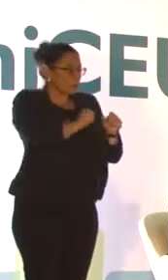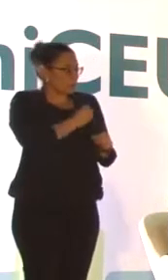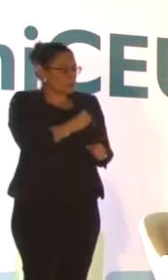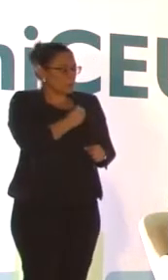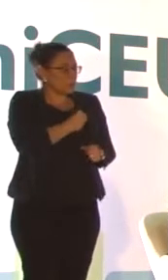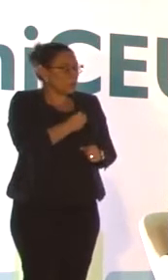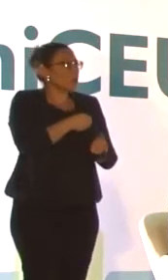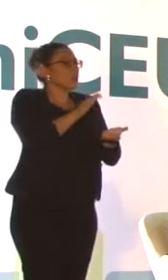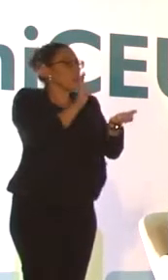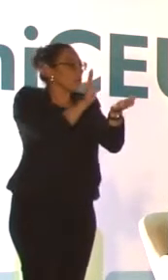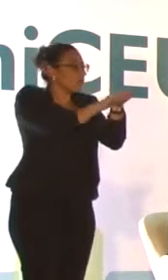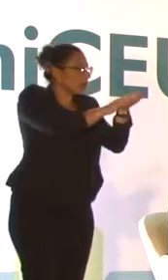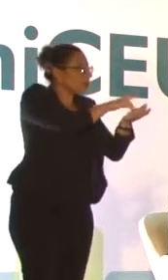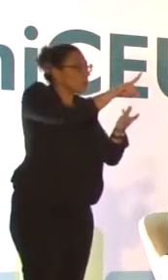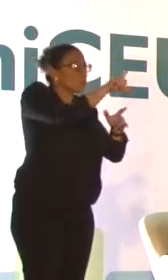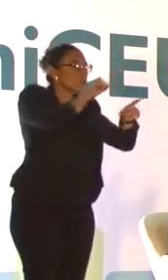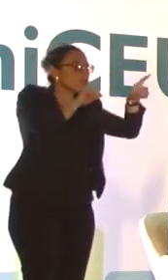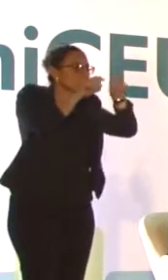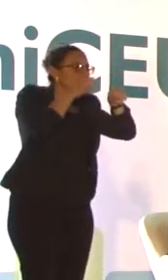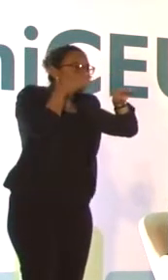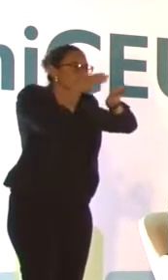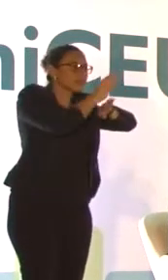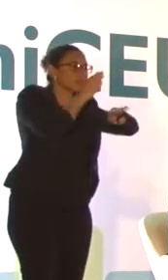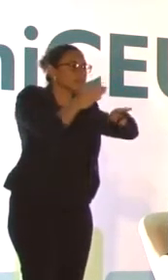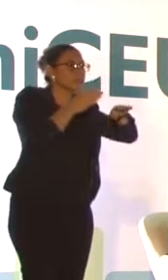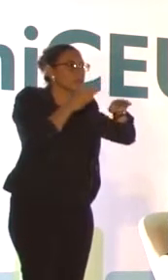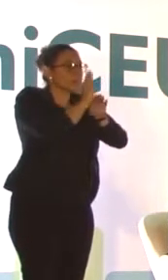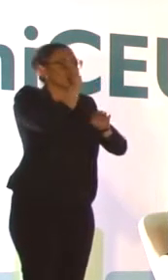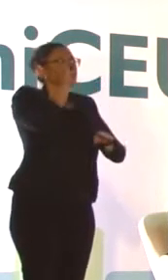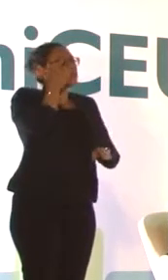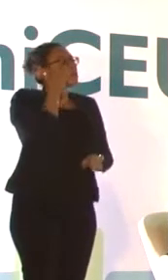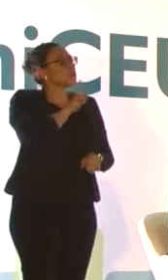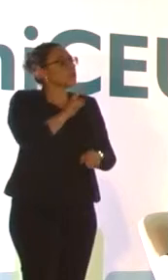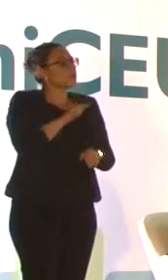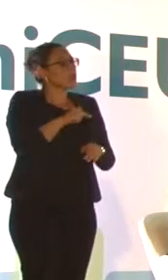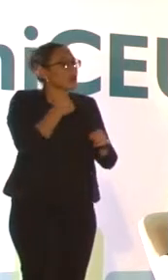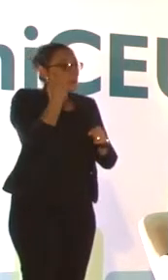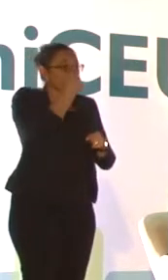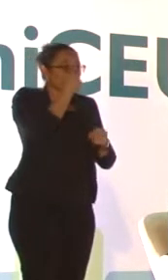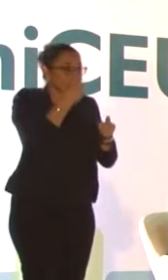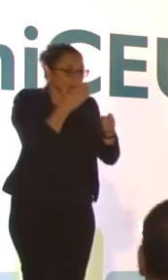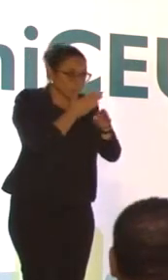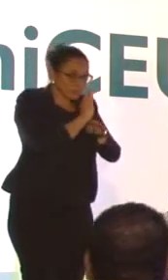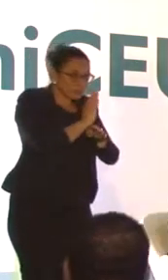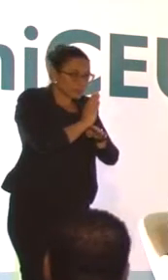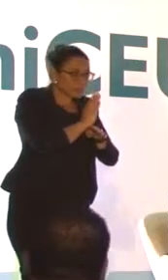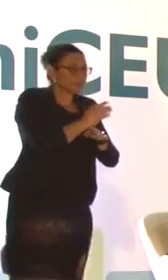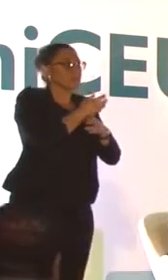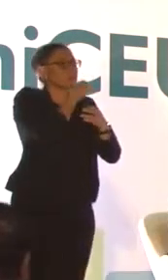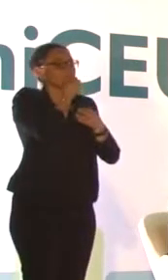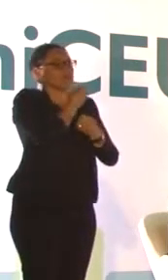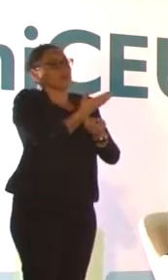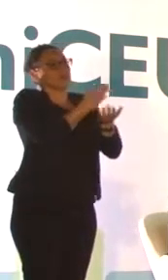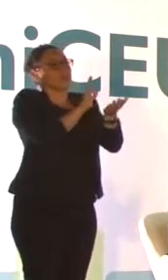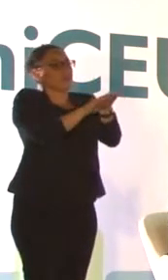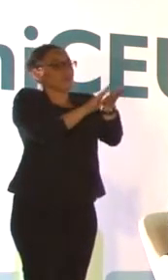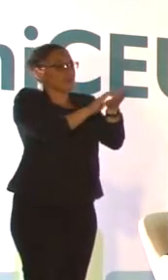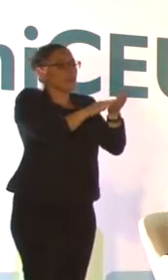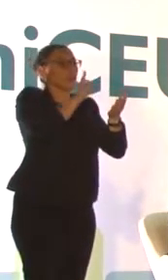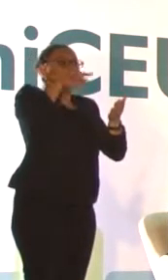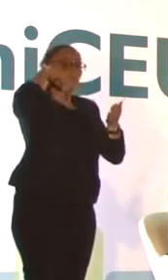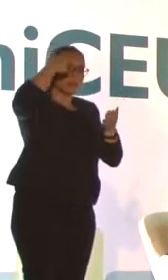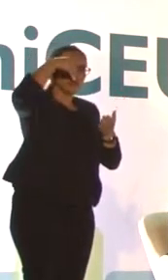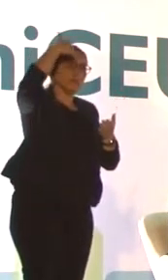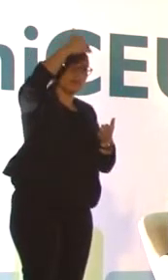aqueles que foram selecionados, que vão fazer essa primeira etapa do curso, que já tenhamos várias outras